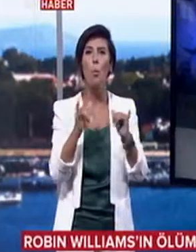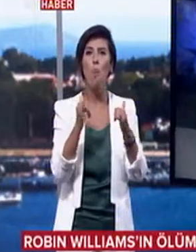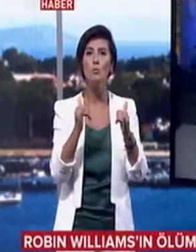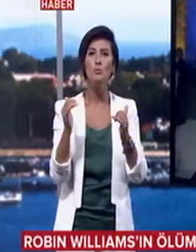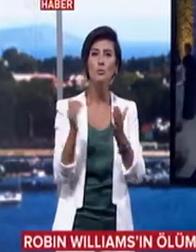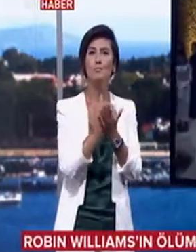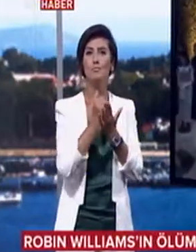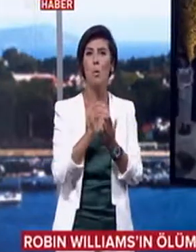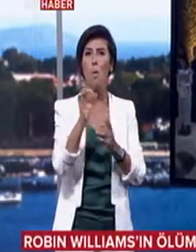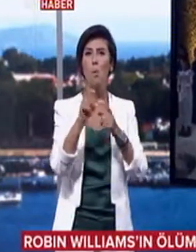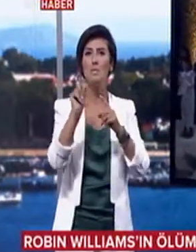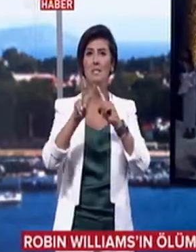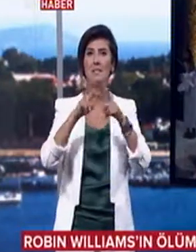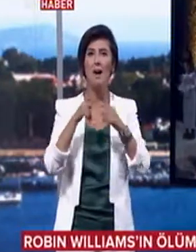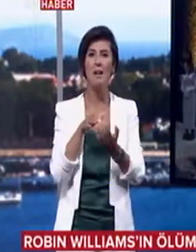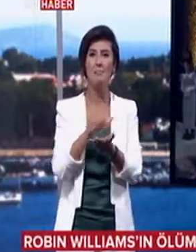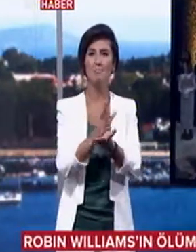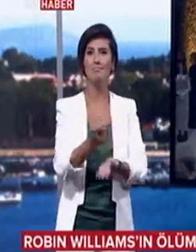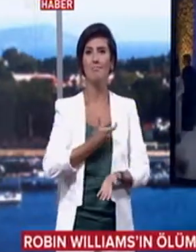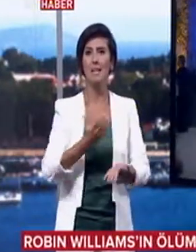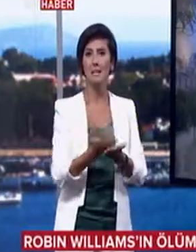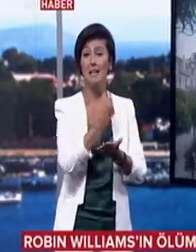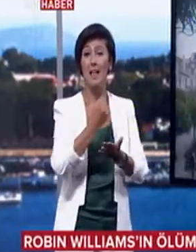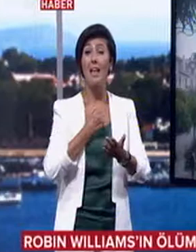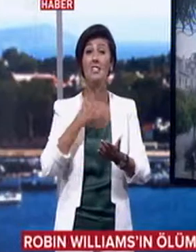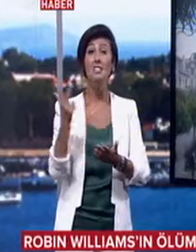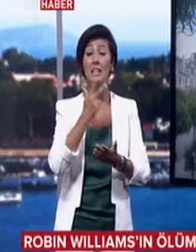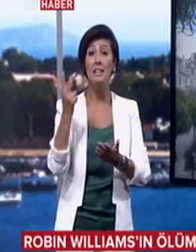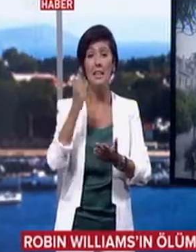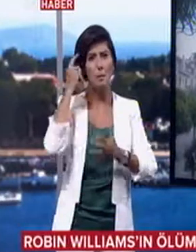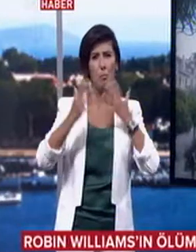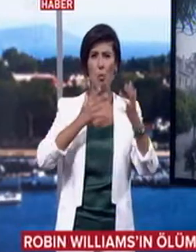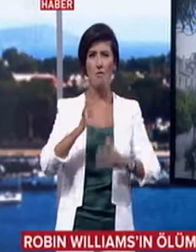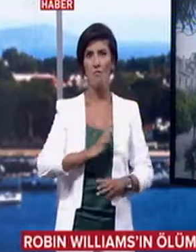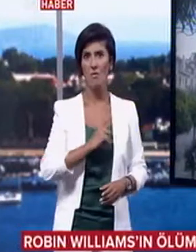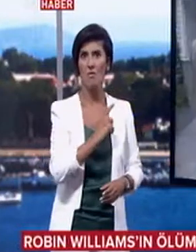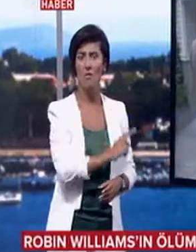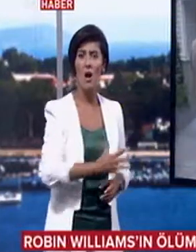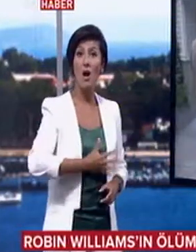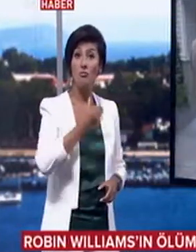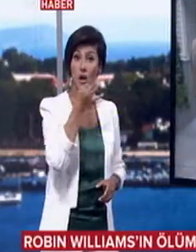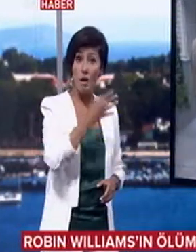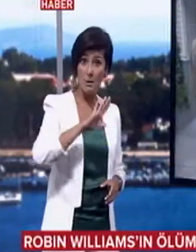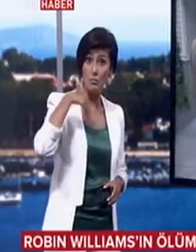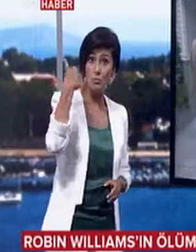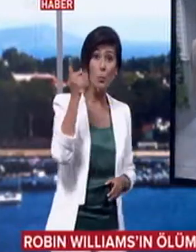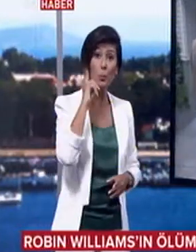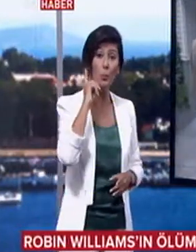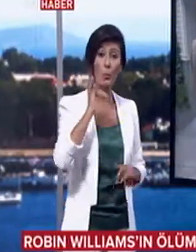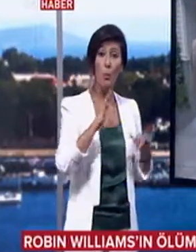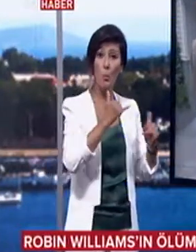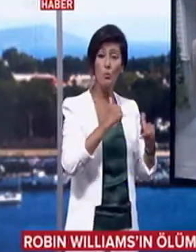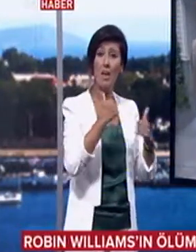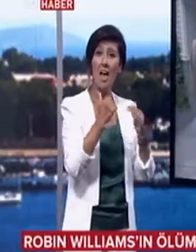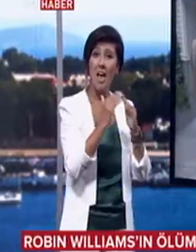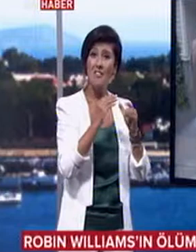Oscar kazanan sanatçının bir süredir şiddetli depresyonla mücadele ettiği belirtildi. Acı haberin ardından ünlü oyuncunun